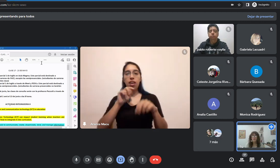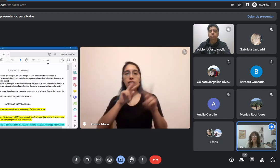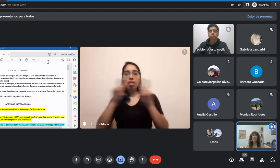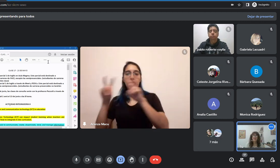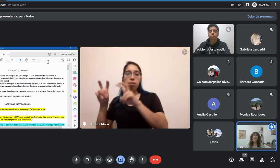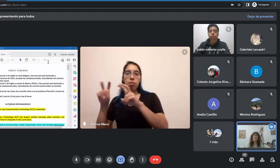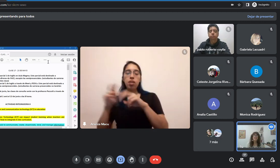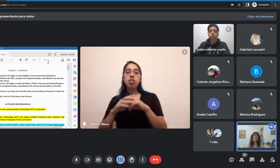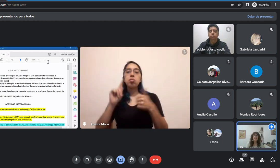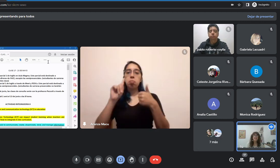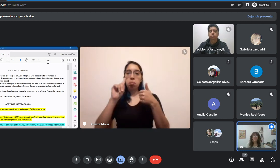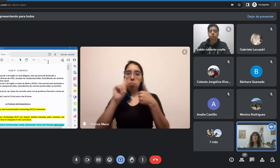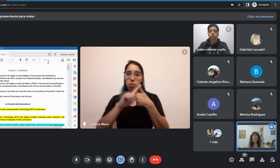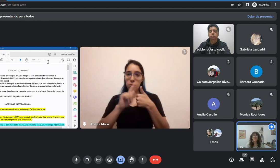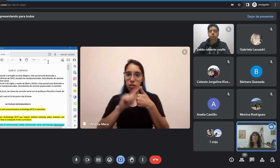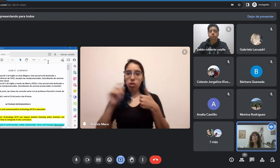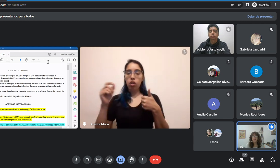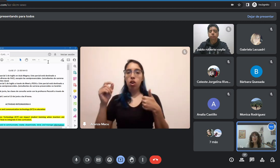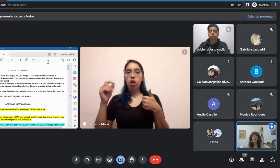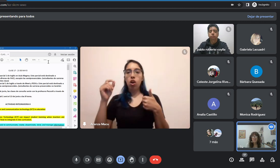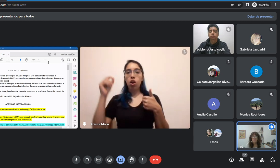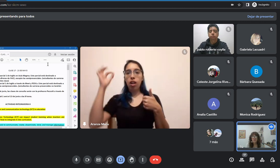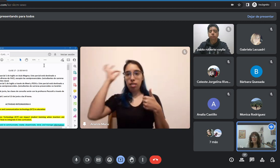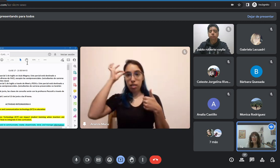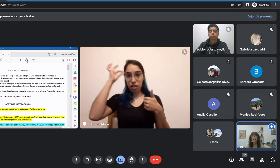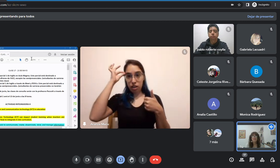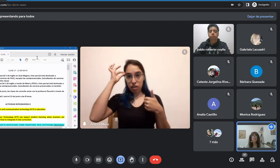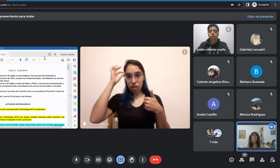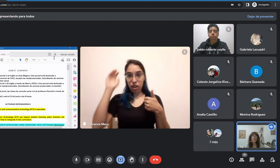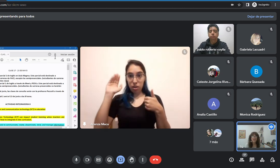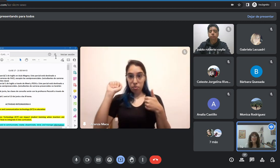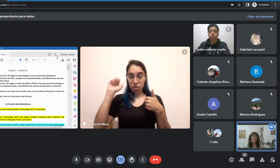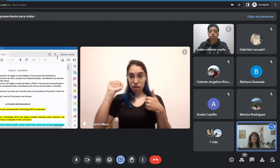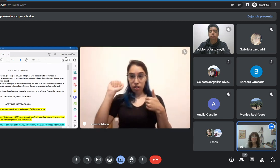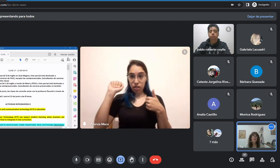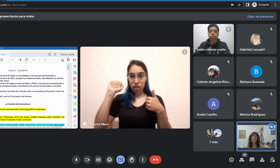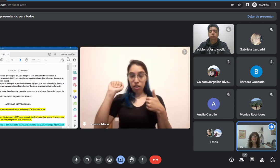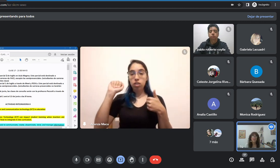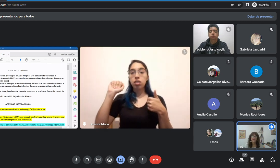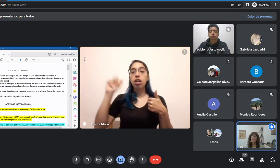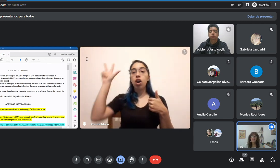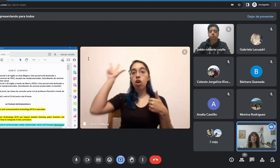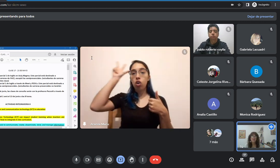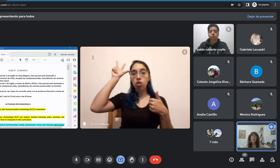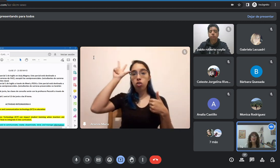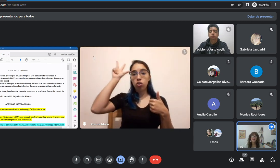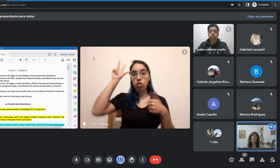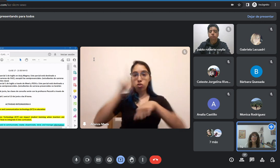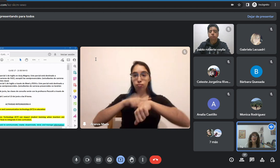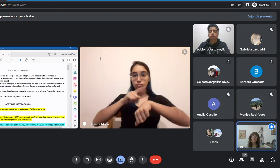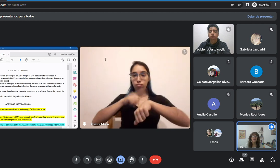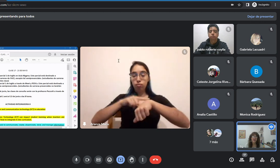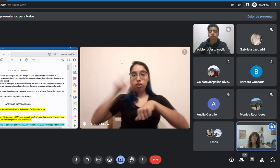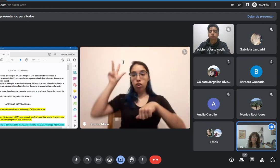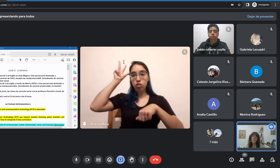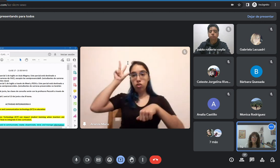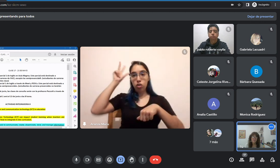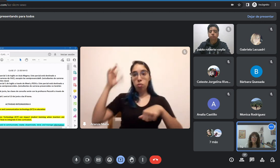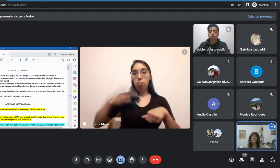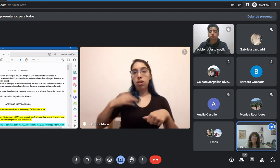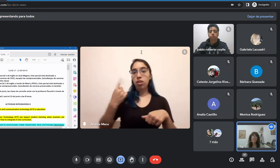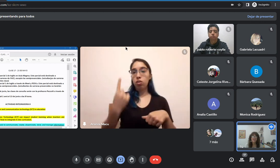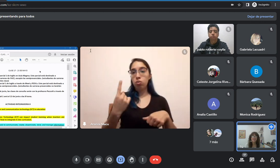Uno, el 30, o sea, el martes próximo a las 8 horas va a ser el parcial 1 en aula magna,